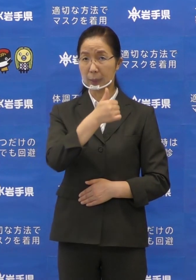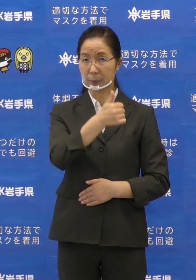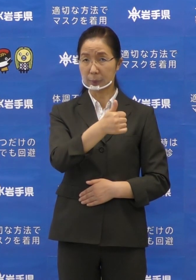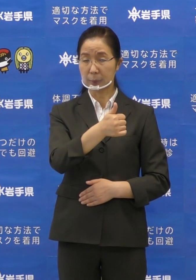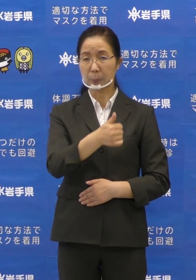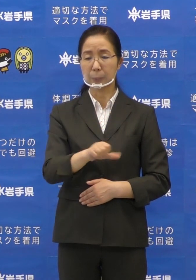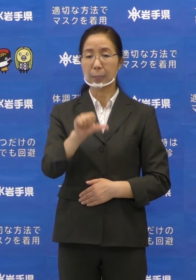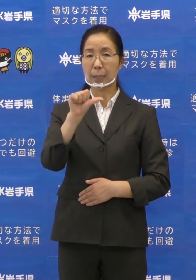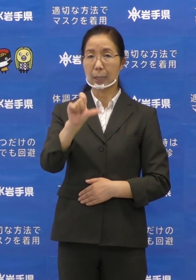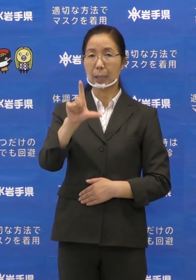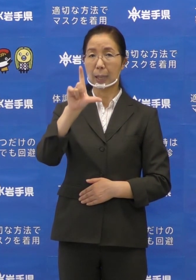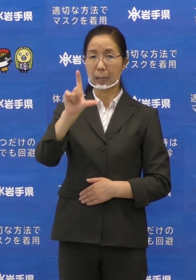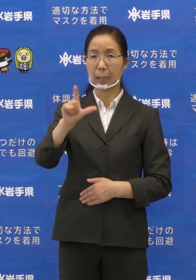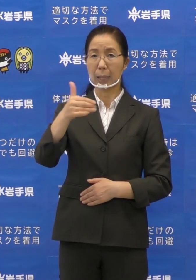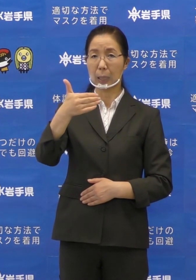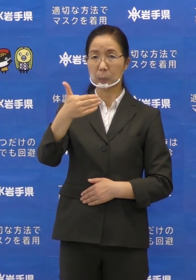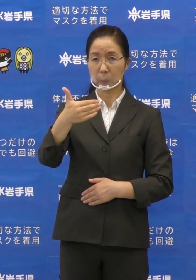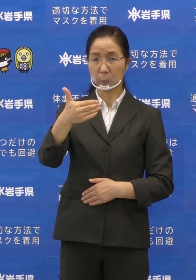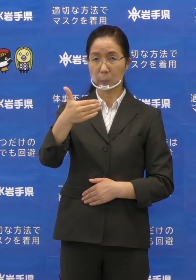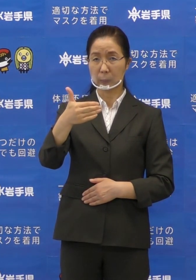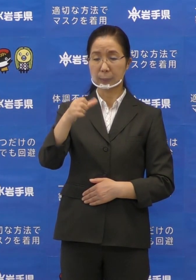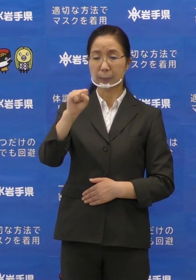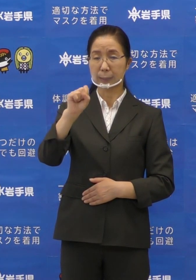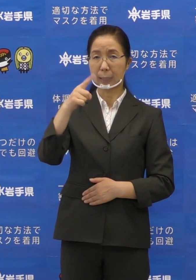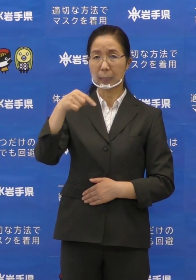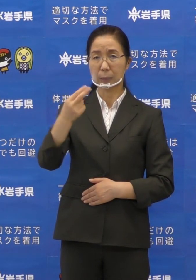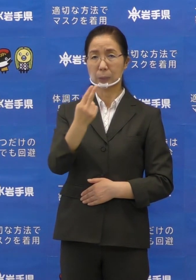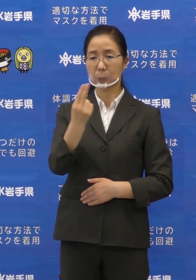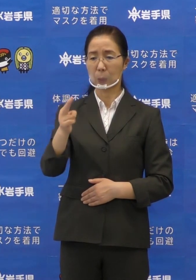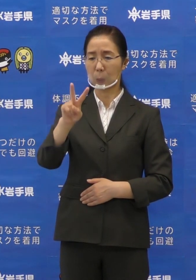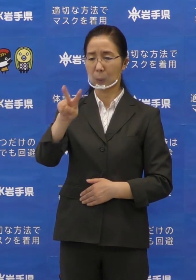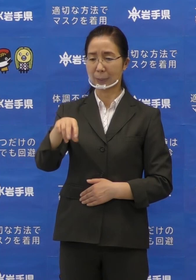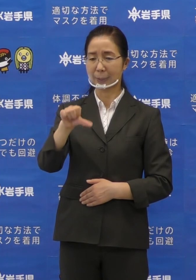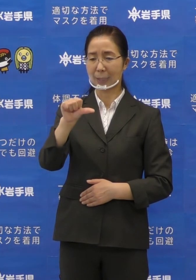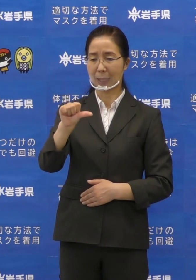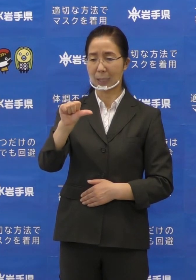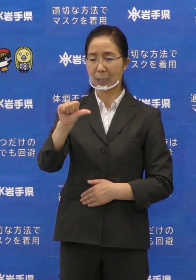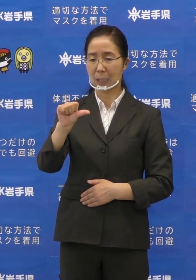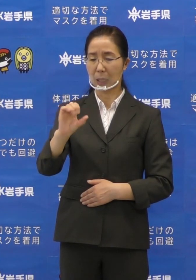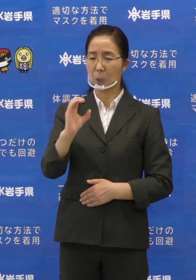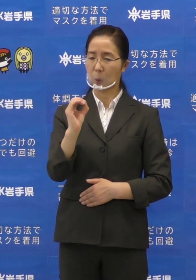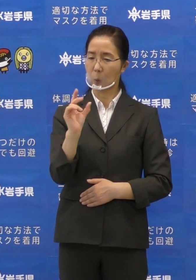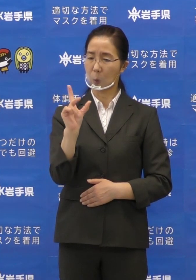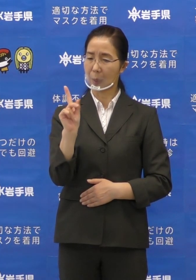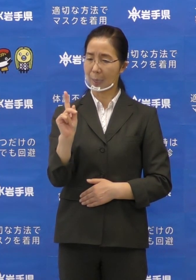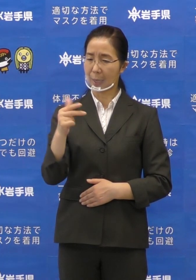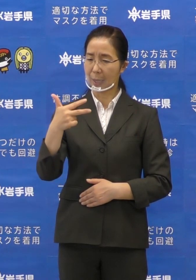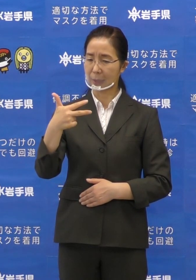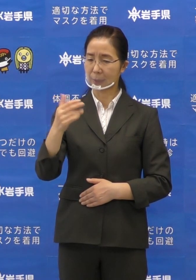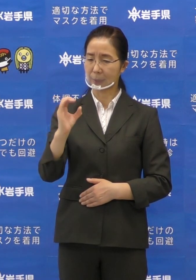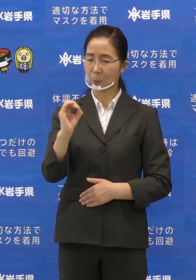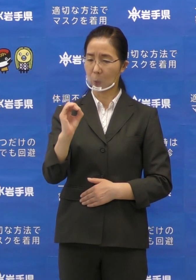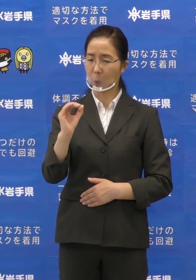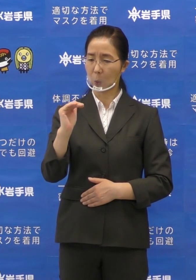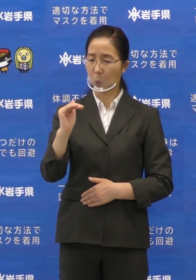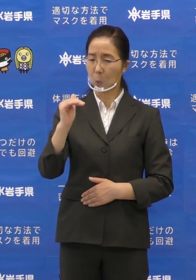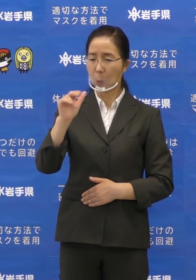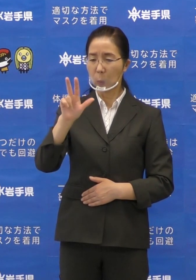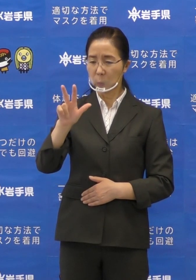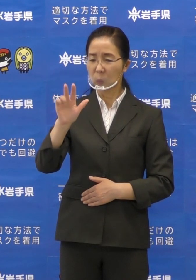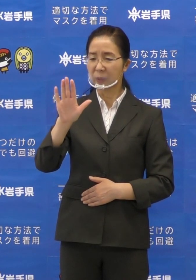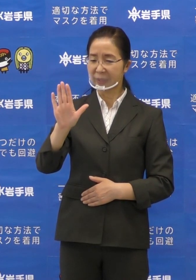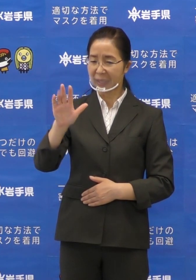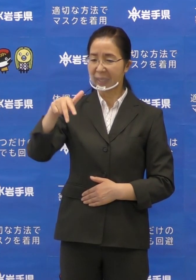アレクサンドリア・オカシオ・コルテス、アレクサンドリア・オカシオ・コルテスという31歳